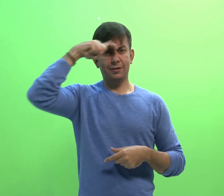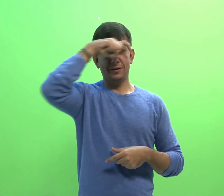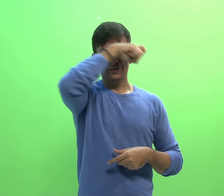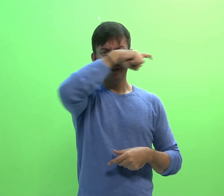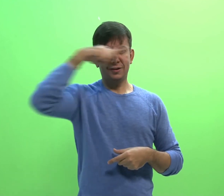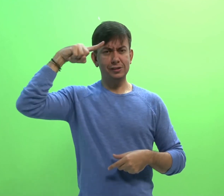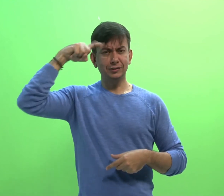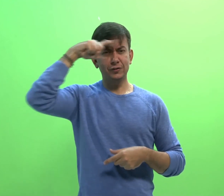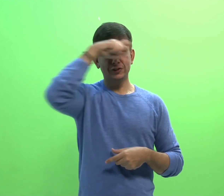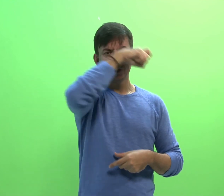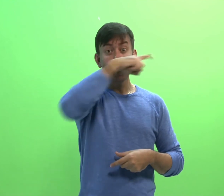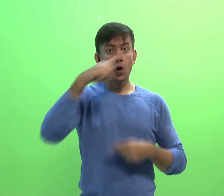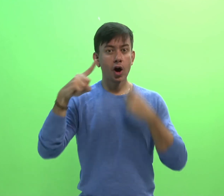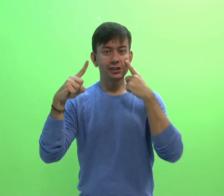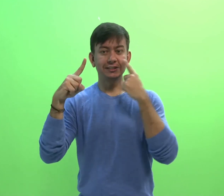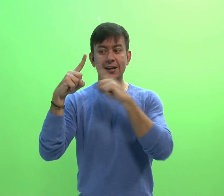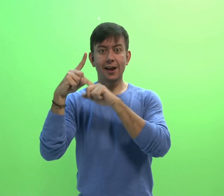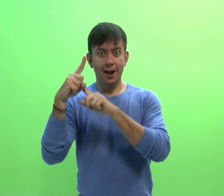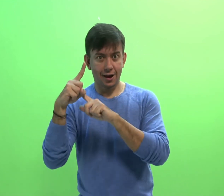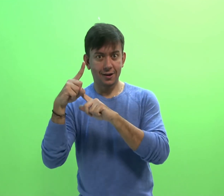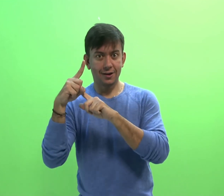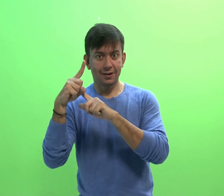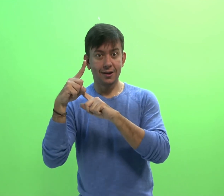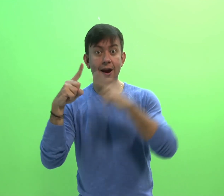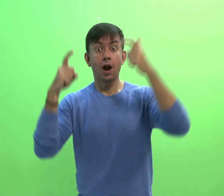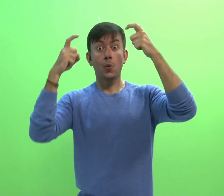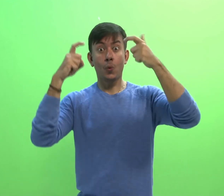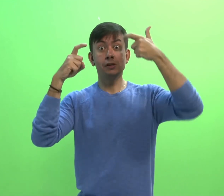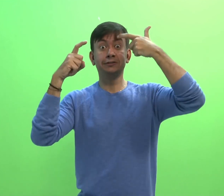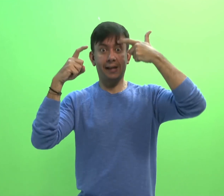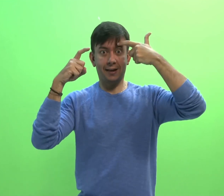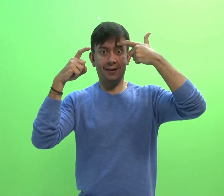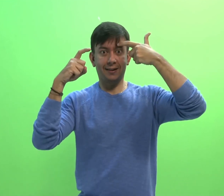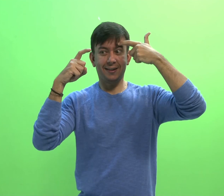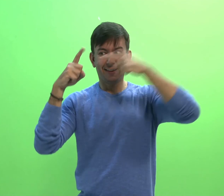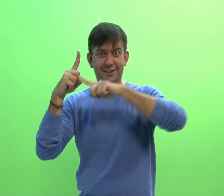Perceberam? A locação vai ser a parte frontal da cabeça.